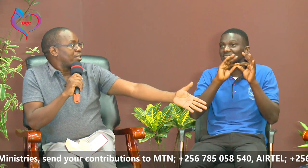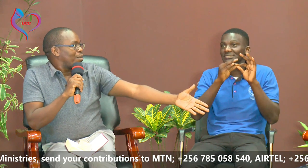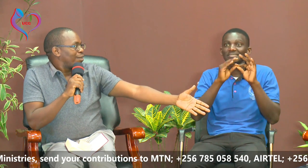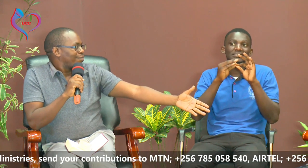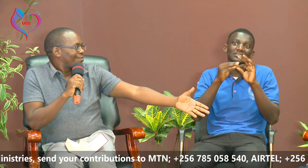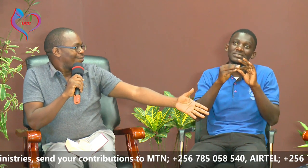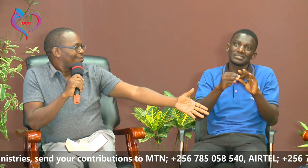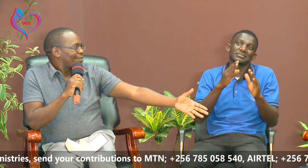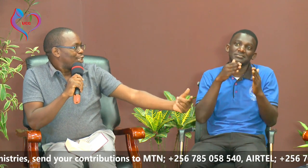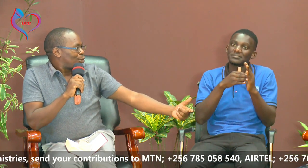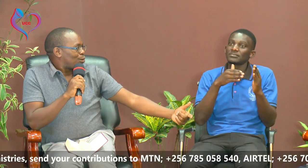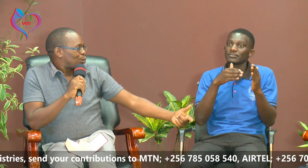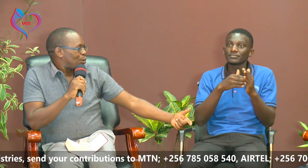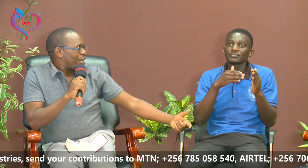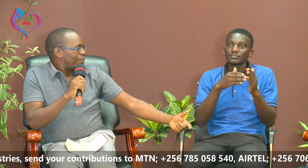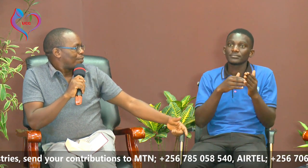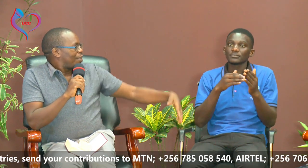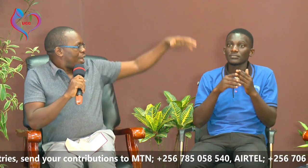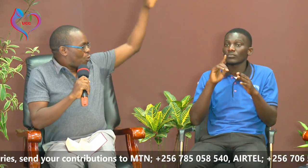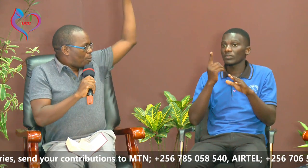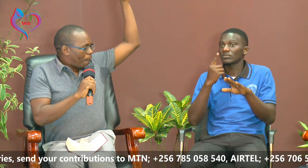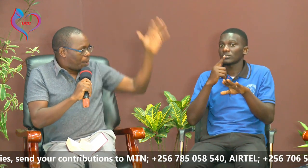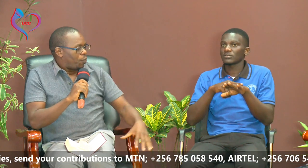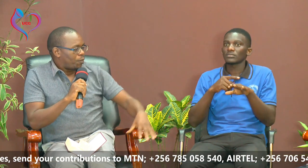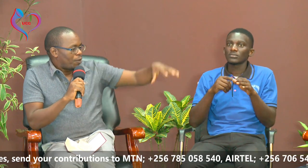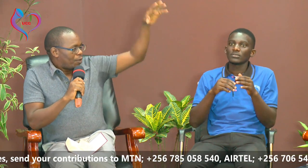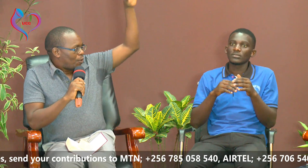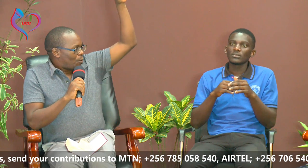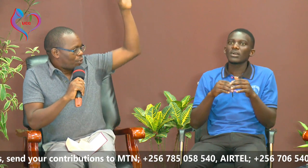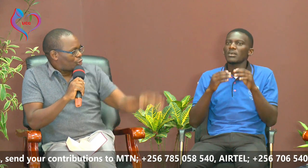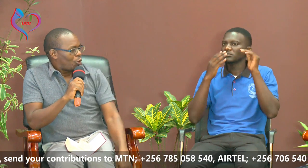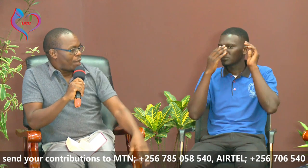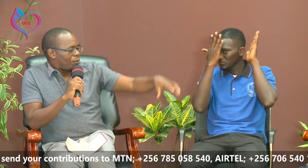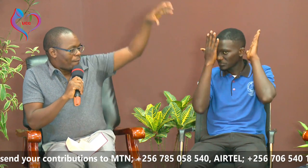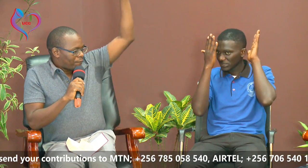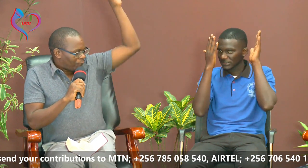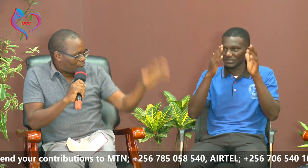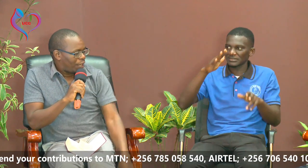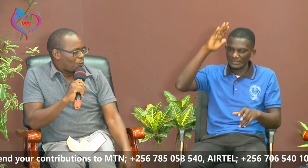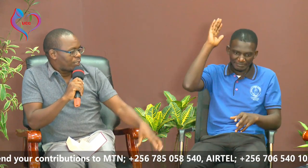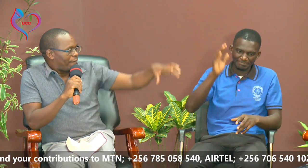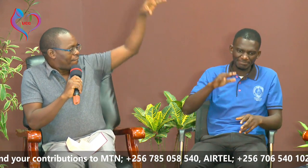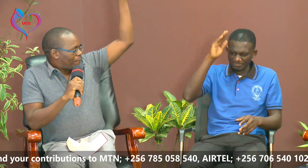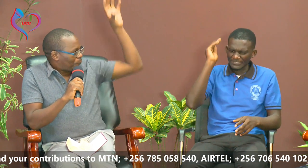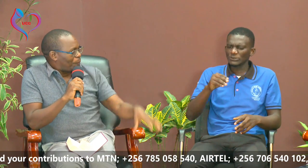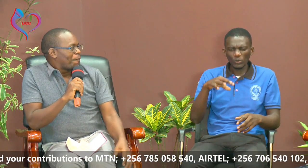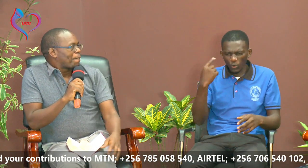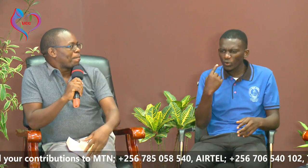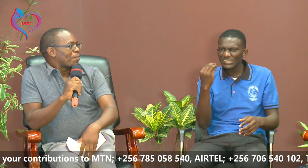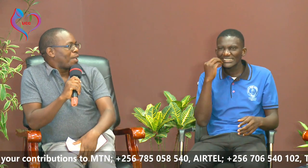tamatama nechikolo gusoka na nkuba mto okulye chikomando tegala kuwasa na